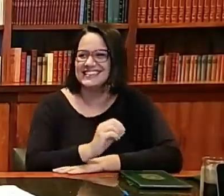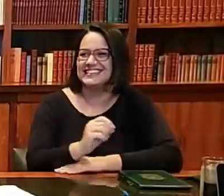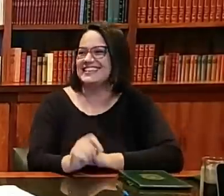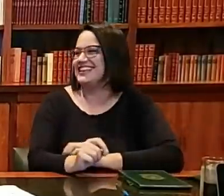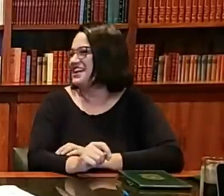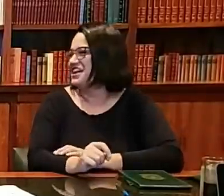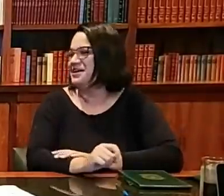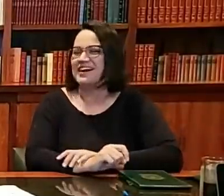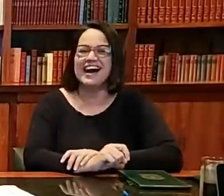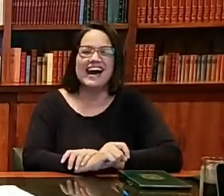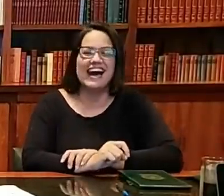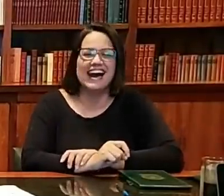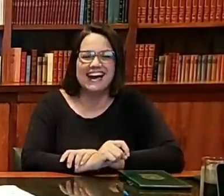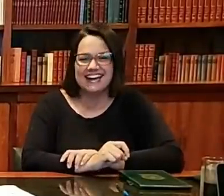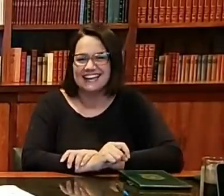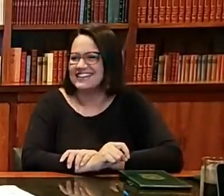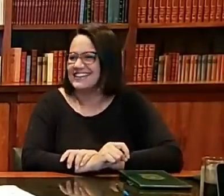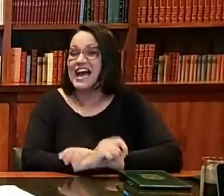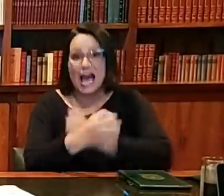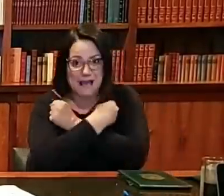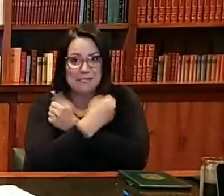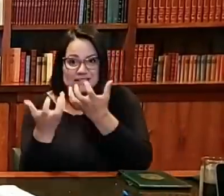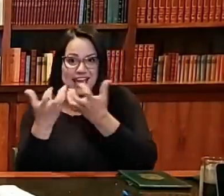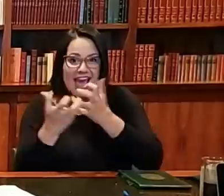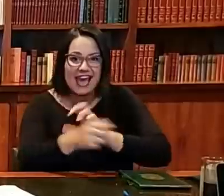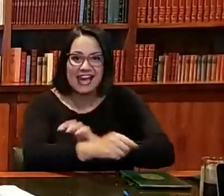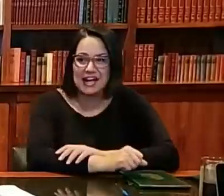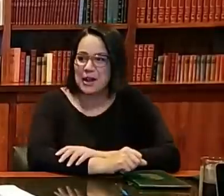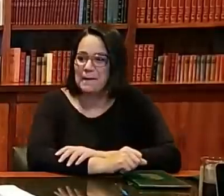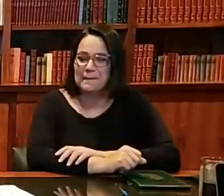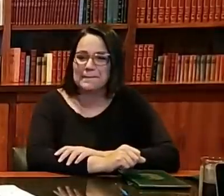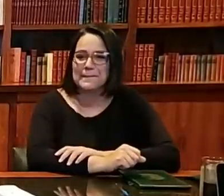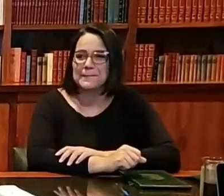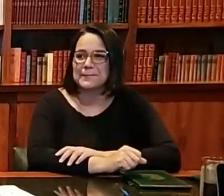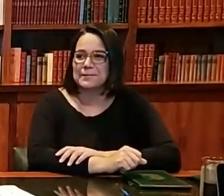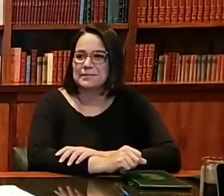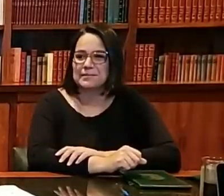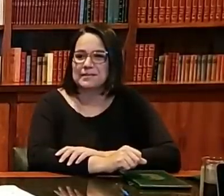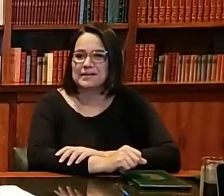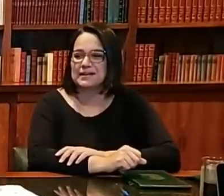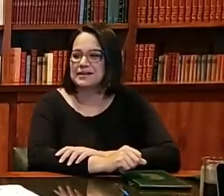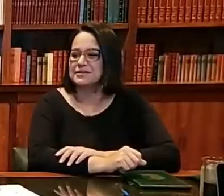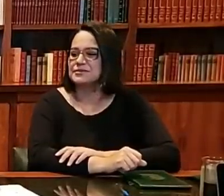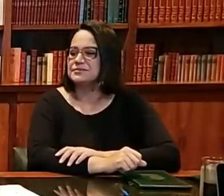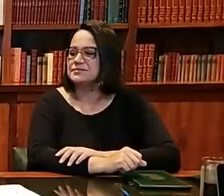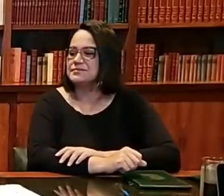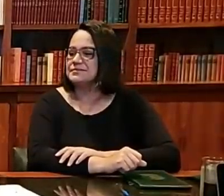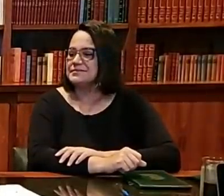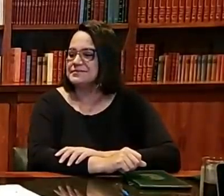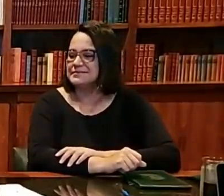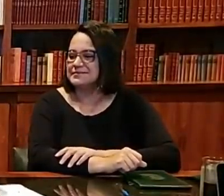Um abraço. Quer um abraço também? Pô, eu quero também. Eu não consigo levantar, tô com os microfones presos aqui, ó. Pode abrir aqui, Tarcísio?